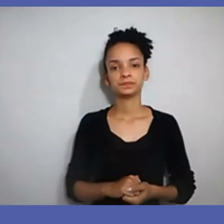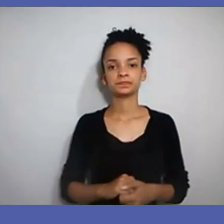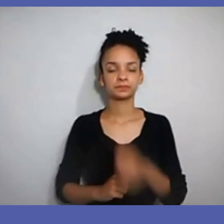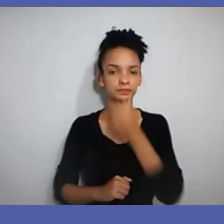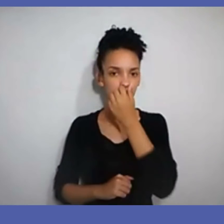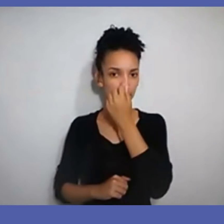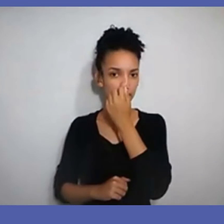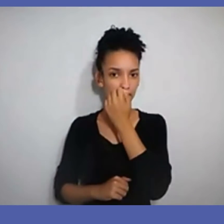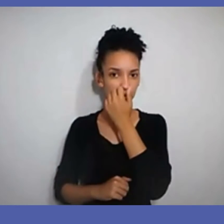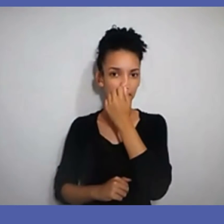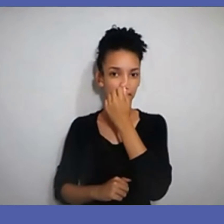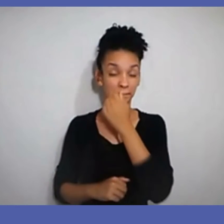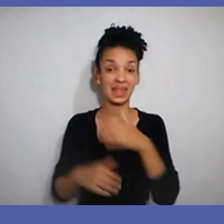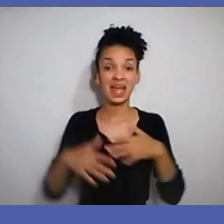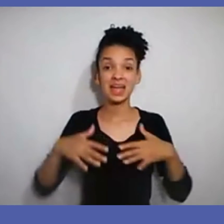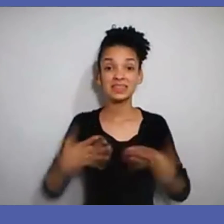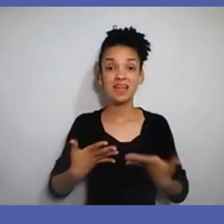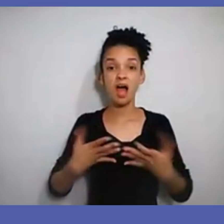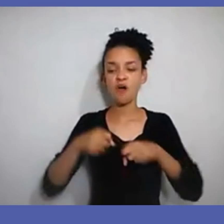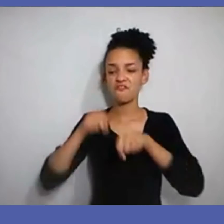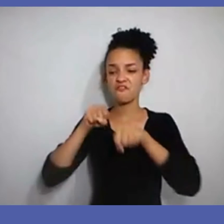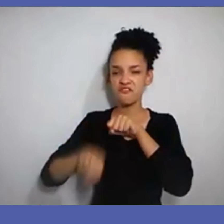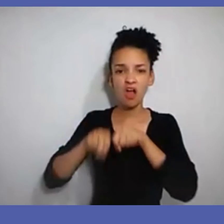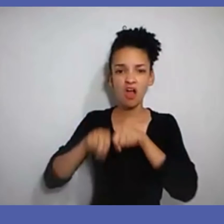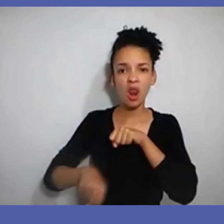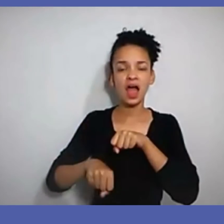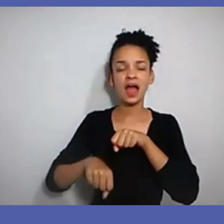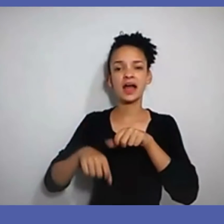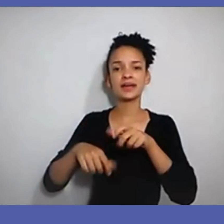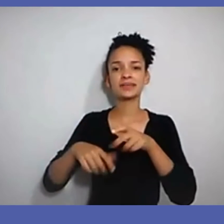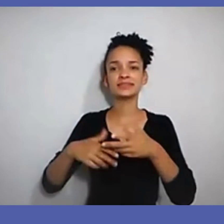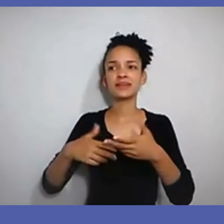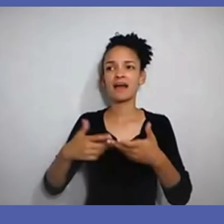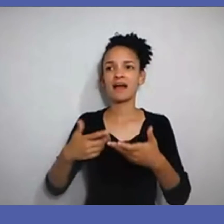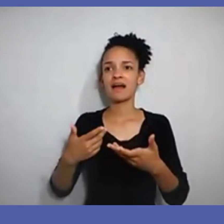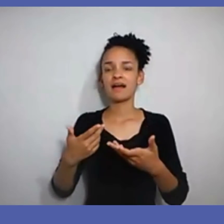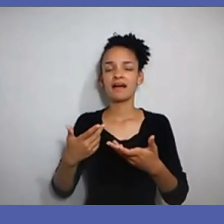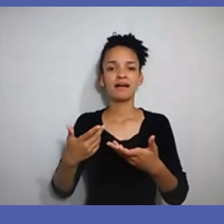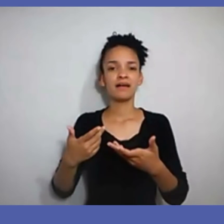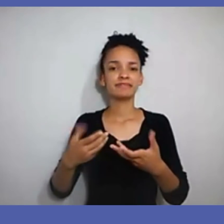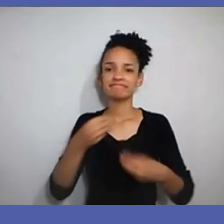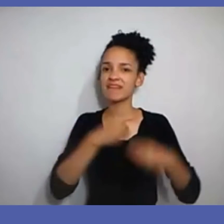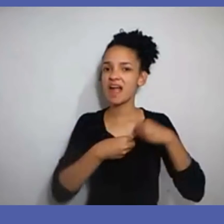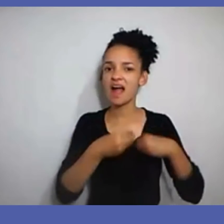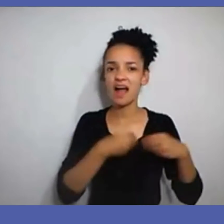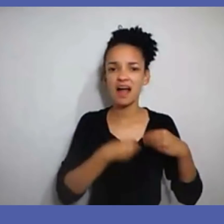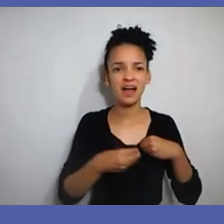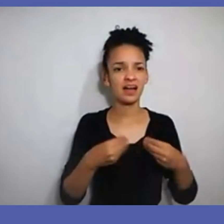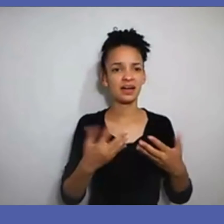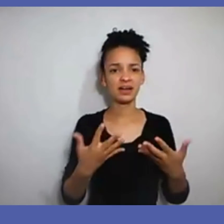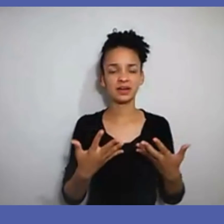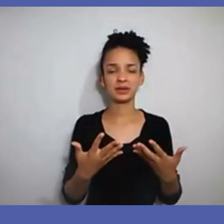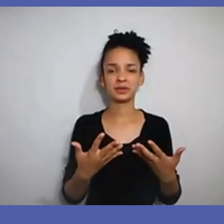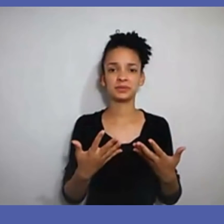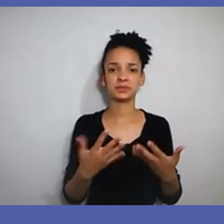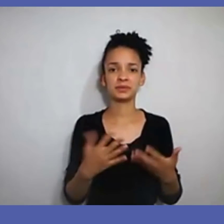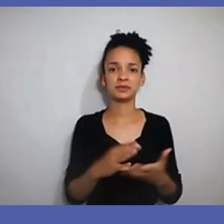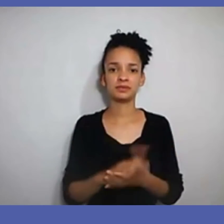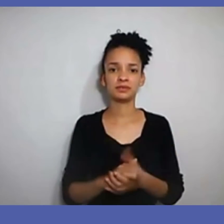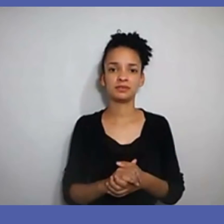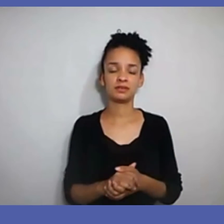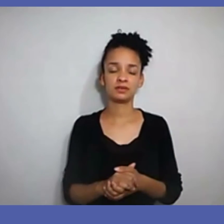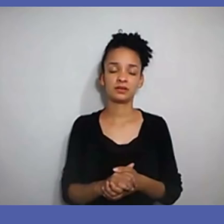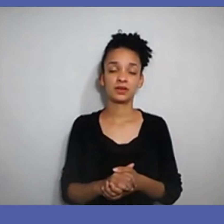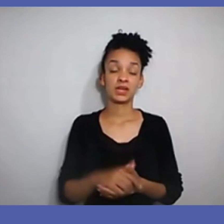violência, né, encheu essa terra, o pecado encheu essa terra, irmãos, o que resultou em que em